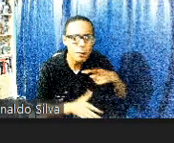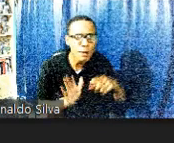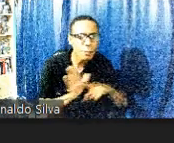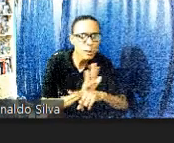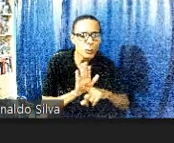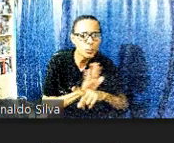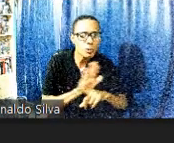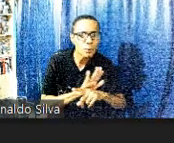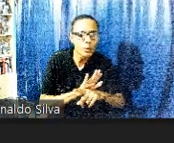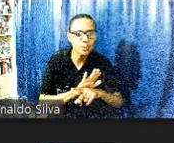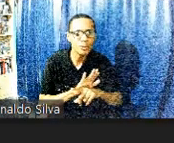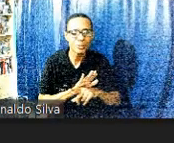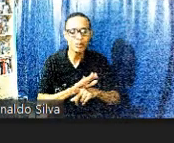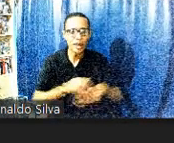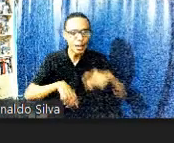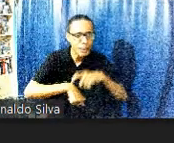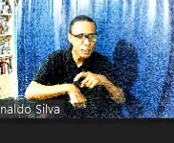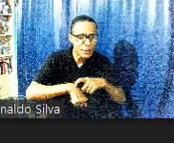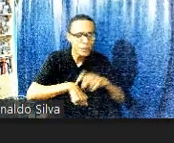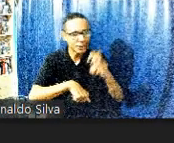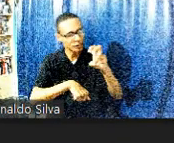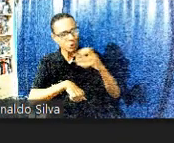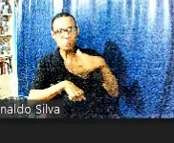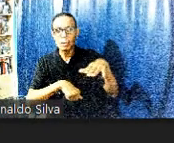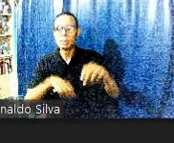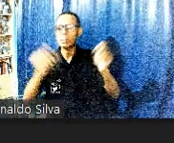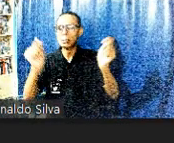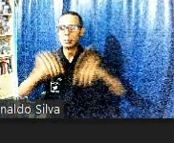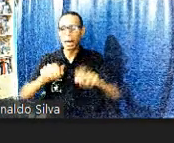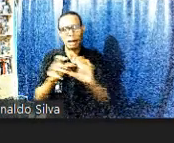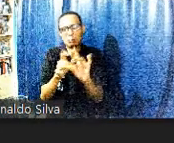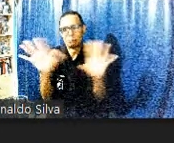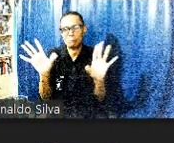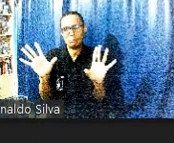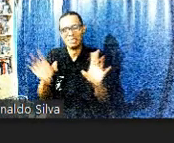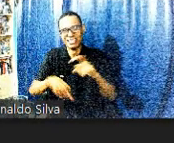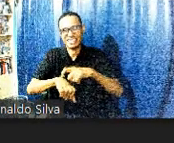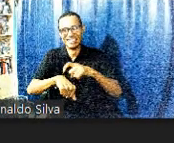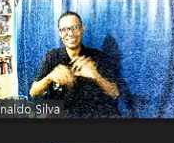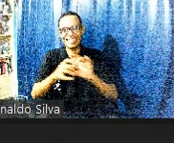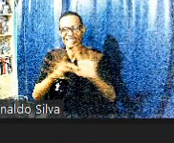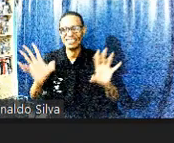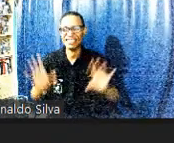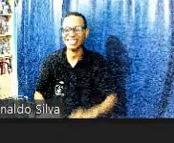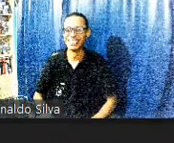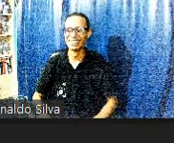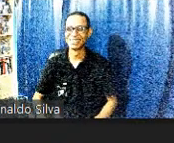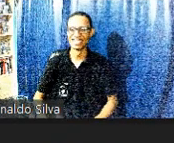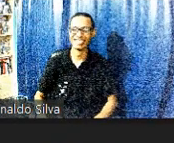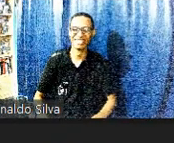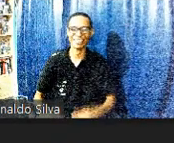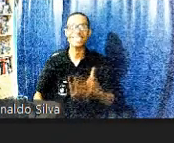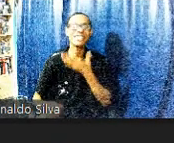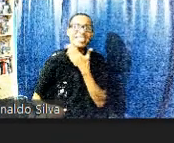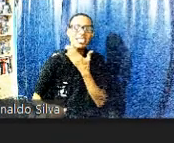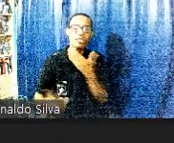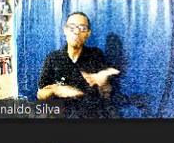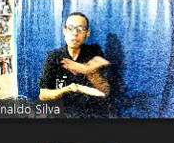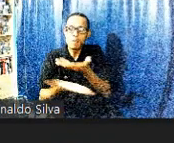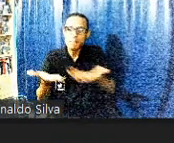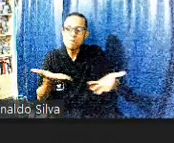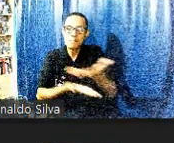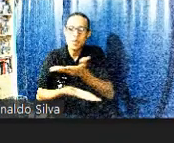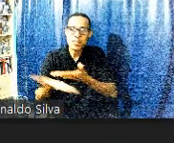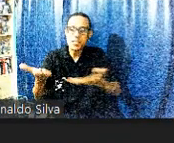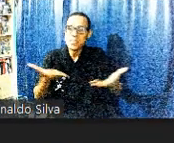A gente tem até as 5h30, então eu vou aproveitar aqui que vocês estão dando uma aula hoje. O papo tá muito bom. Eu